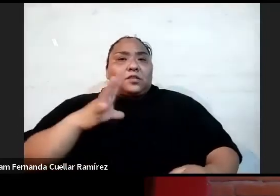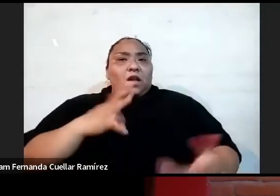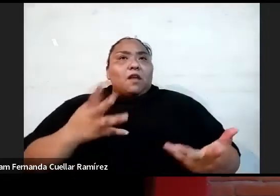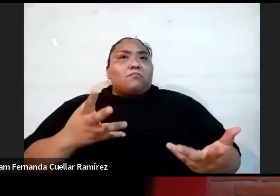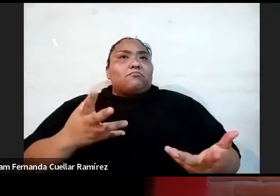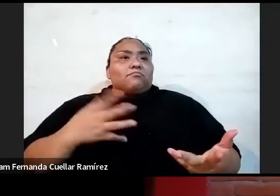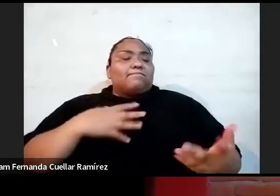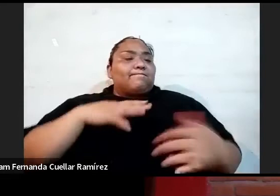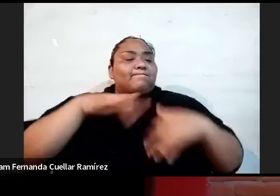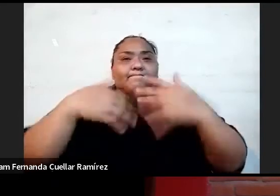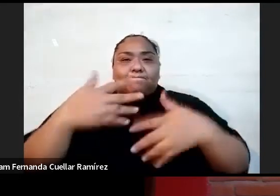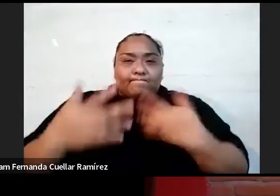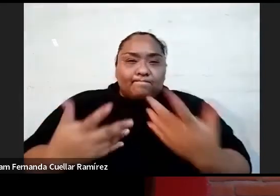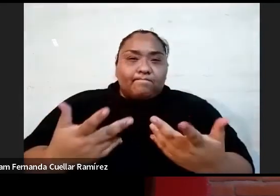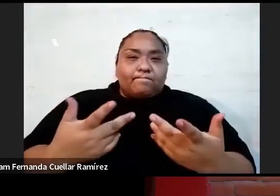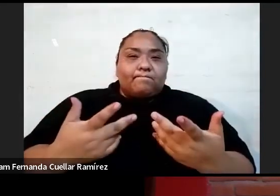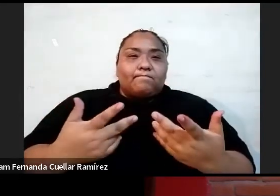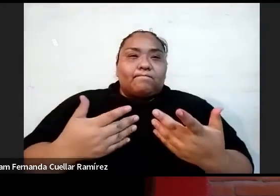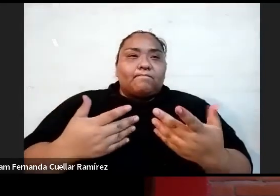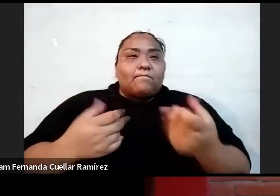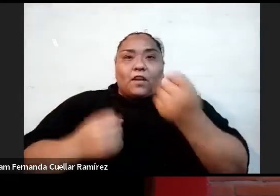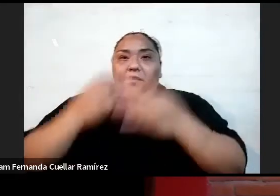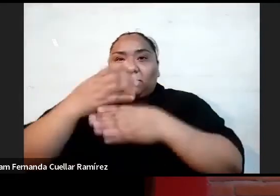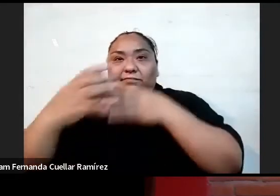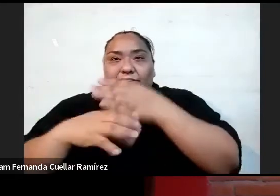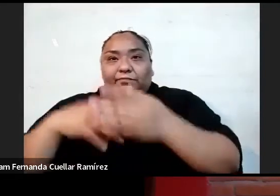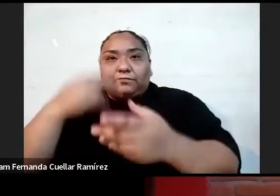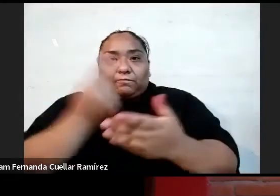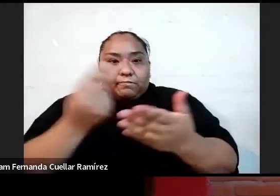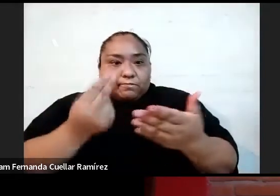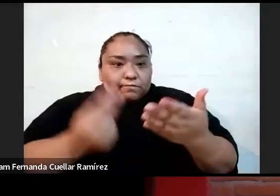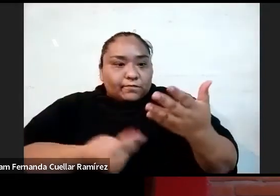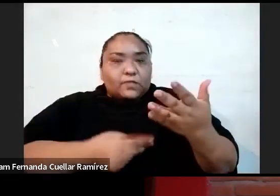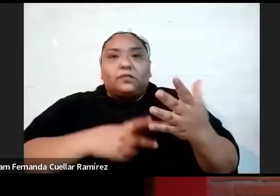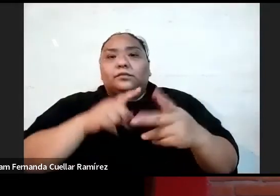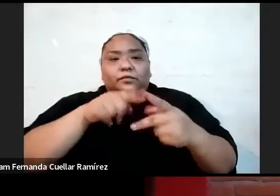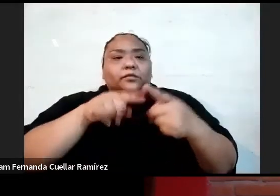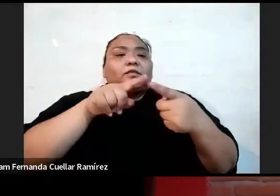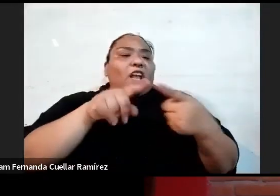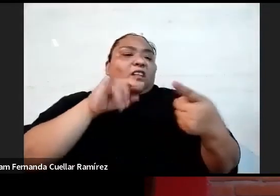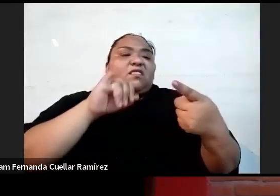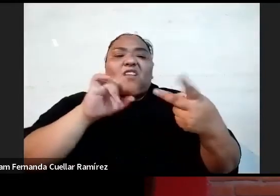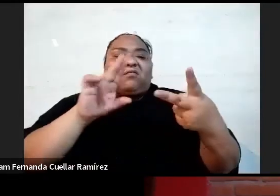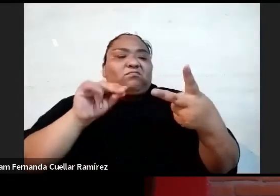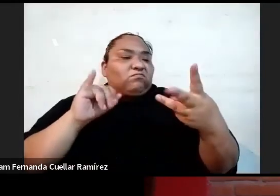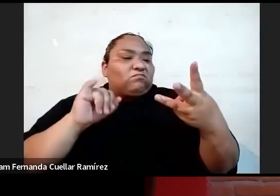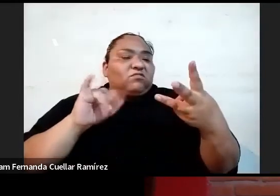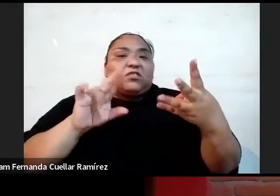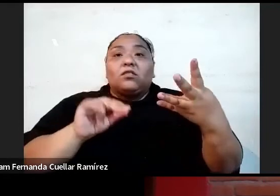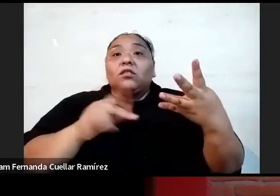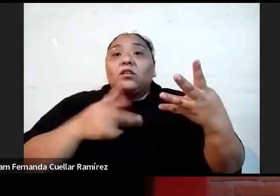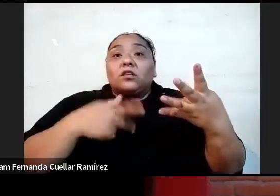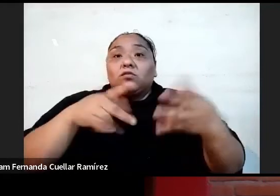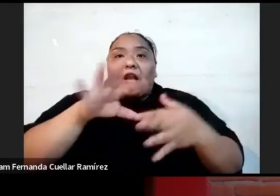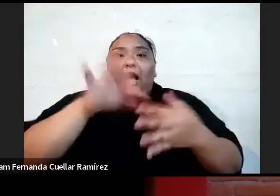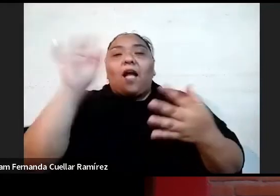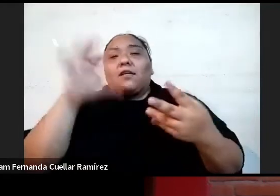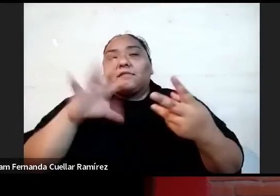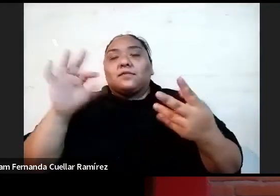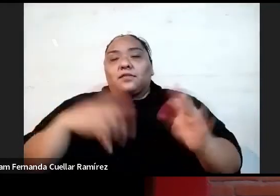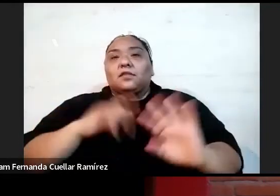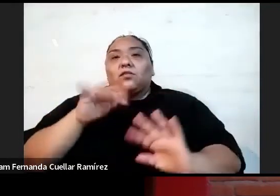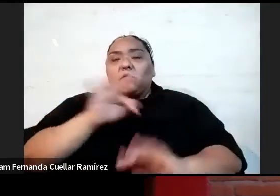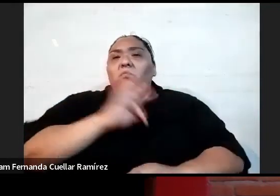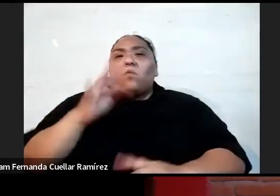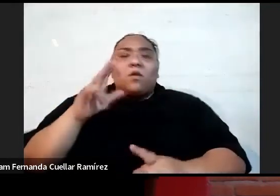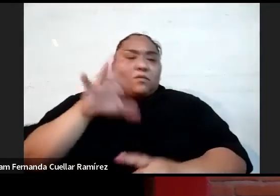que ellos puedan expresar y saber además cómo hacerlo. Porque a veces a lo mejor nos dicen, bueno, es que sí puedes hacer